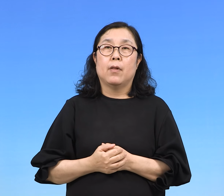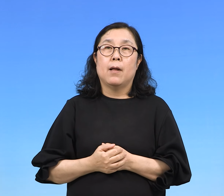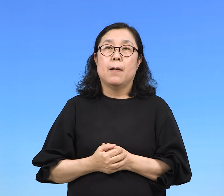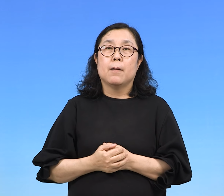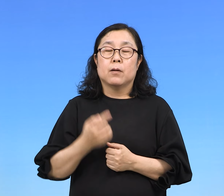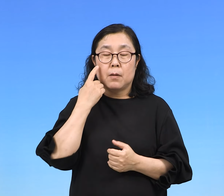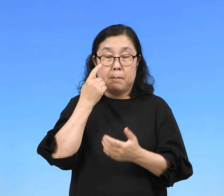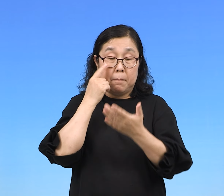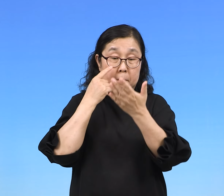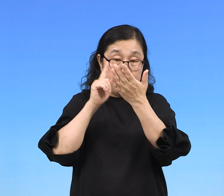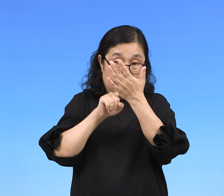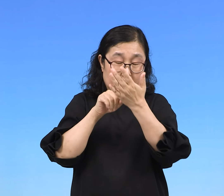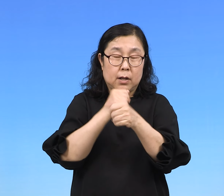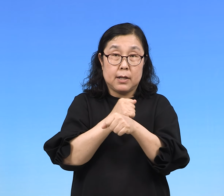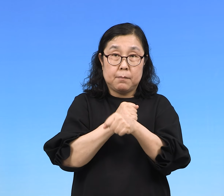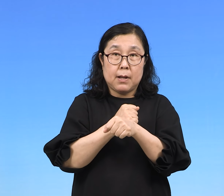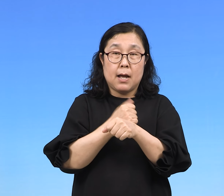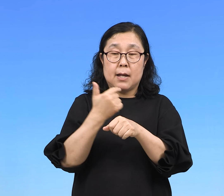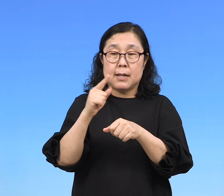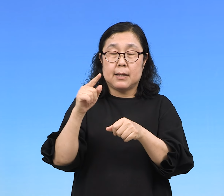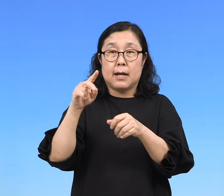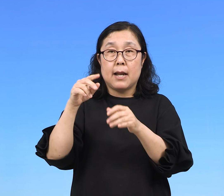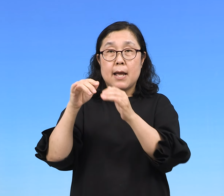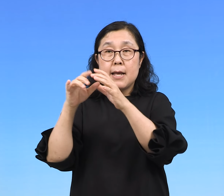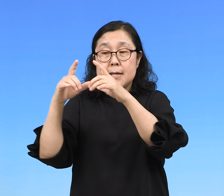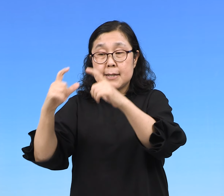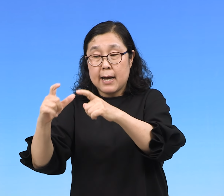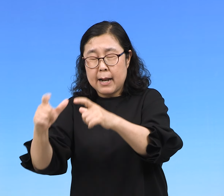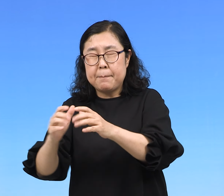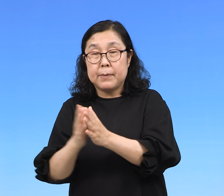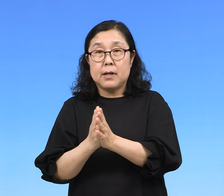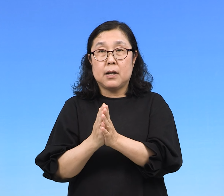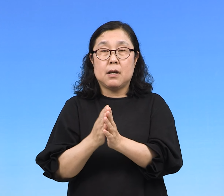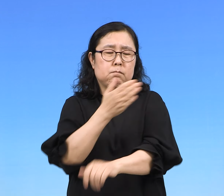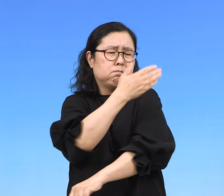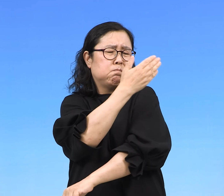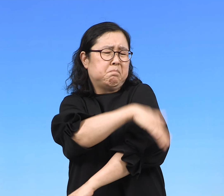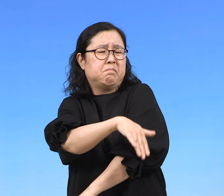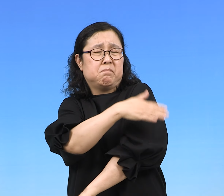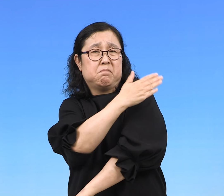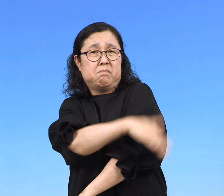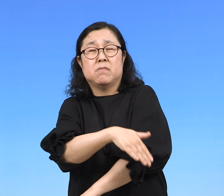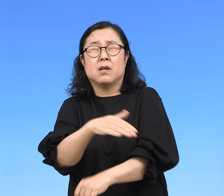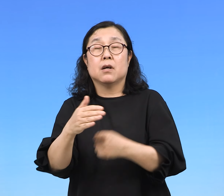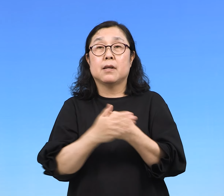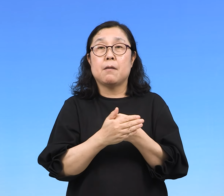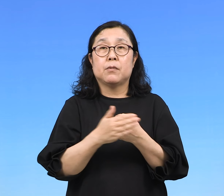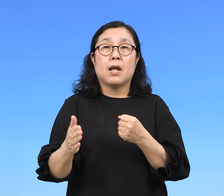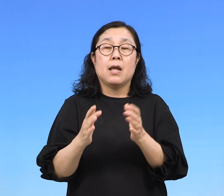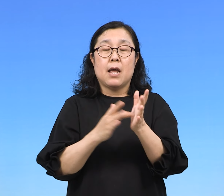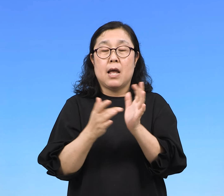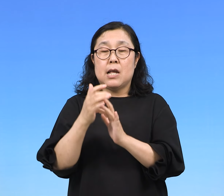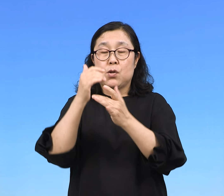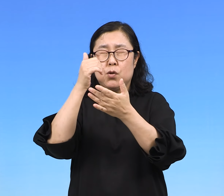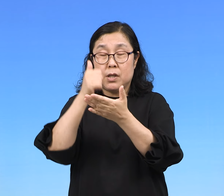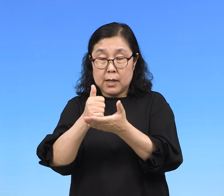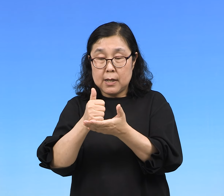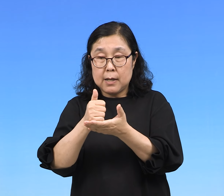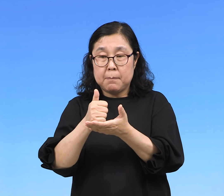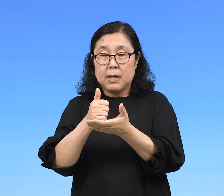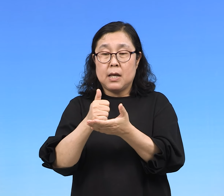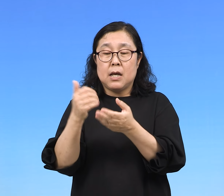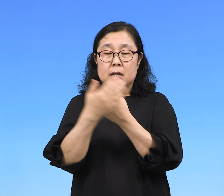은혜가 되는지 아십니까? 지금 나사렛 사람들의 배척으로 예수님의 사역이 제한되어 있는 거예요. 나사렛 사람들의 배척으로 지금